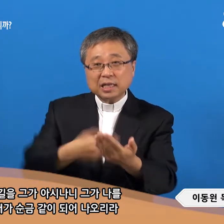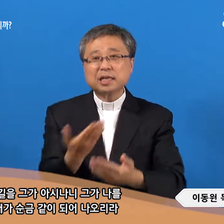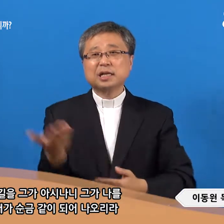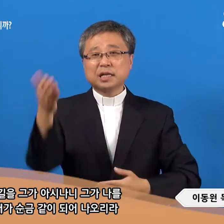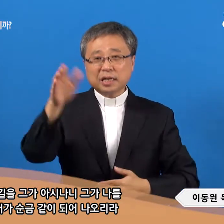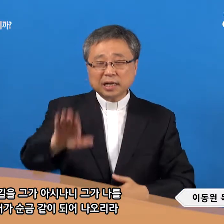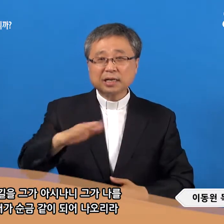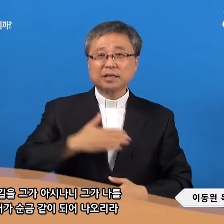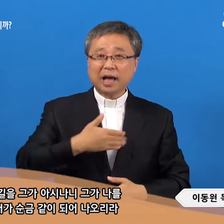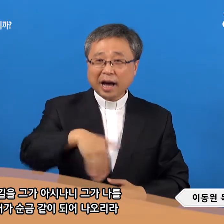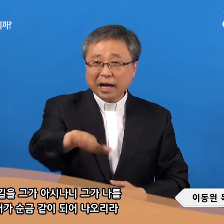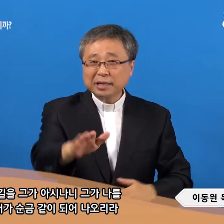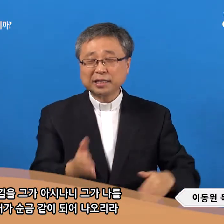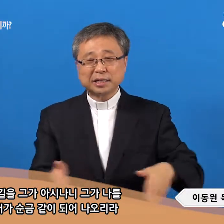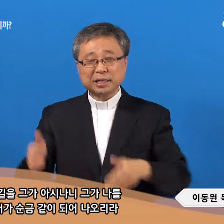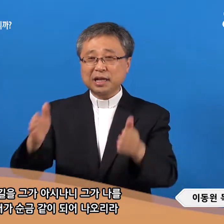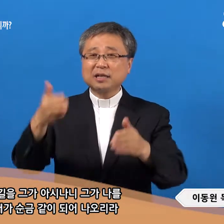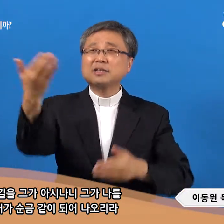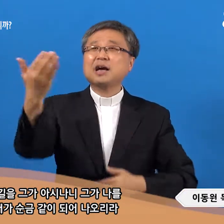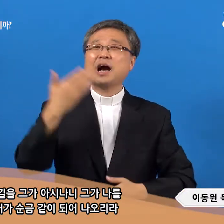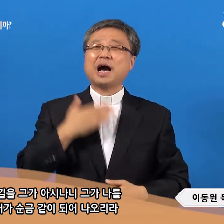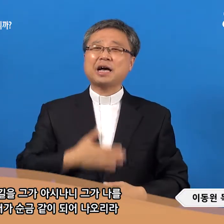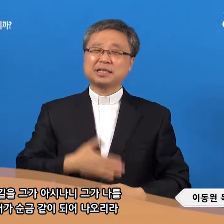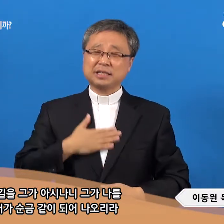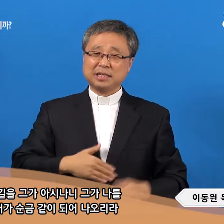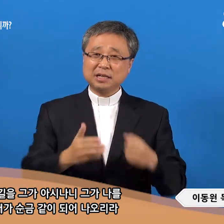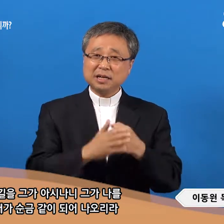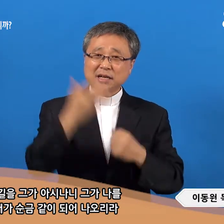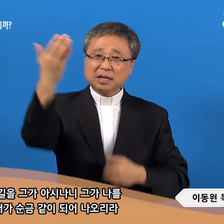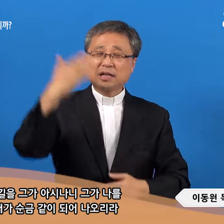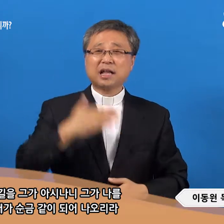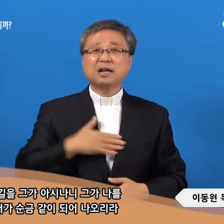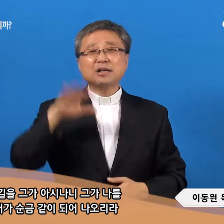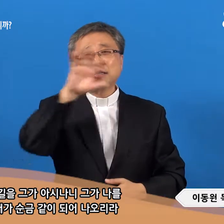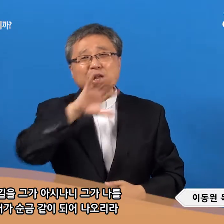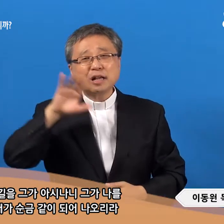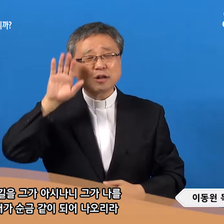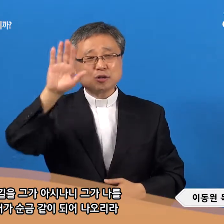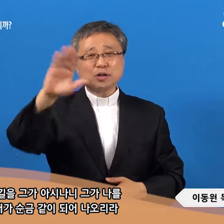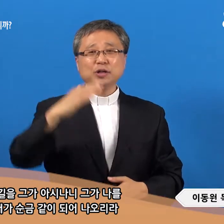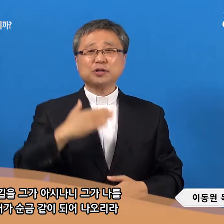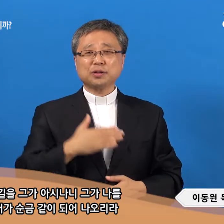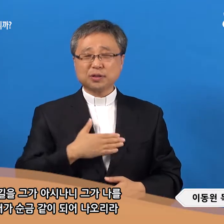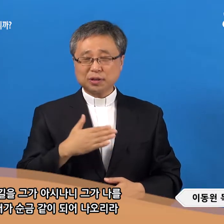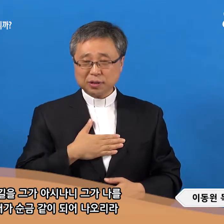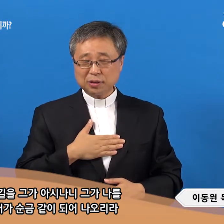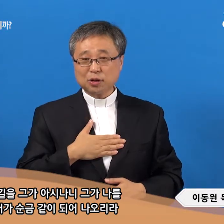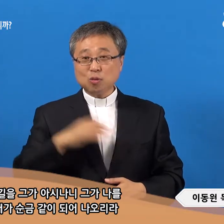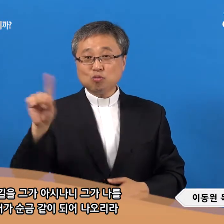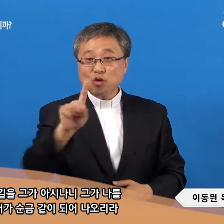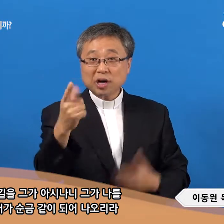그러나 내가 가는 길을 그가 아시나니 그가 나를 단련하신 후에는 내가 뭐가처럼